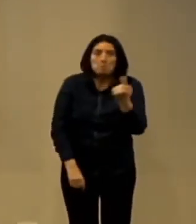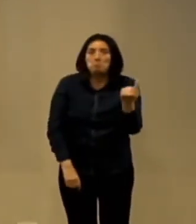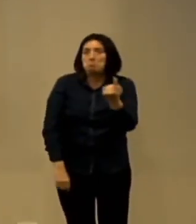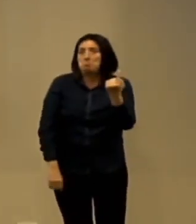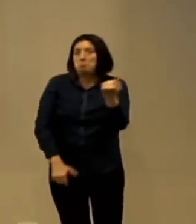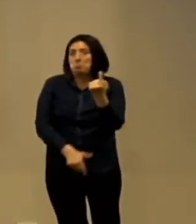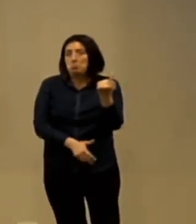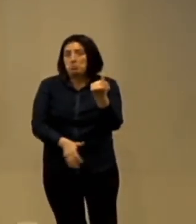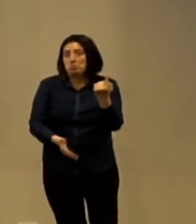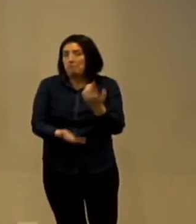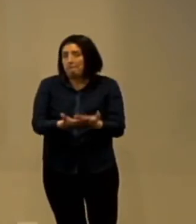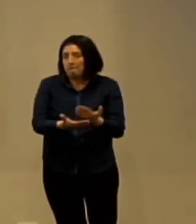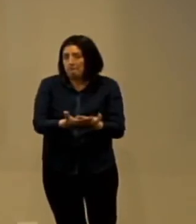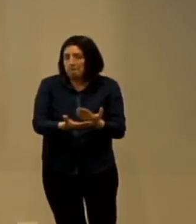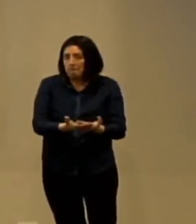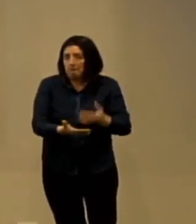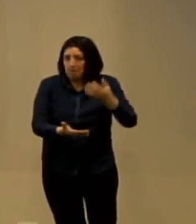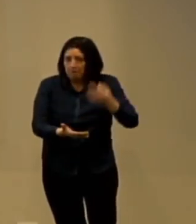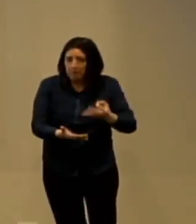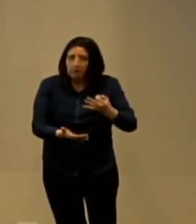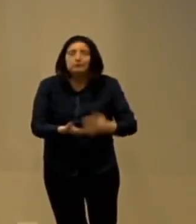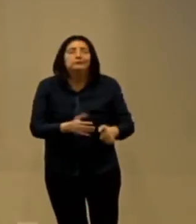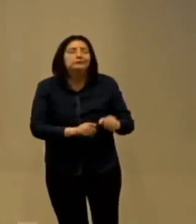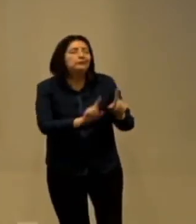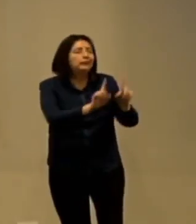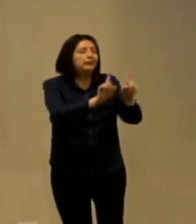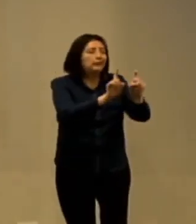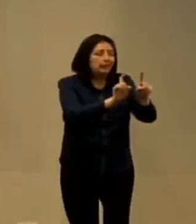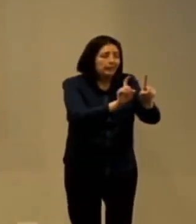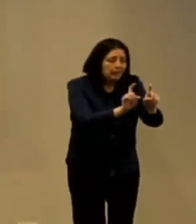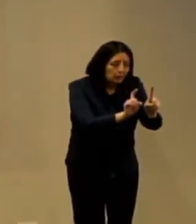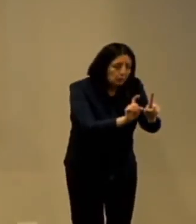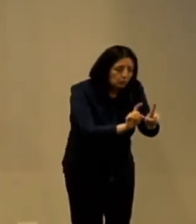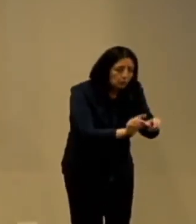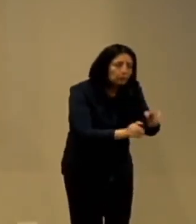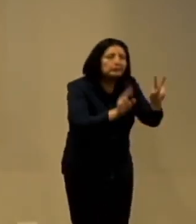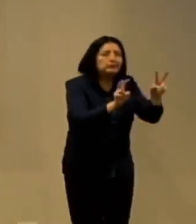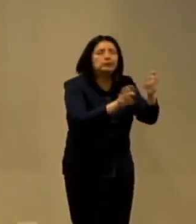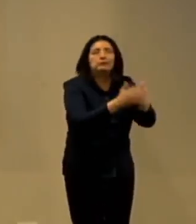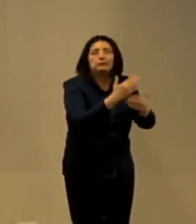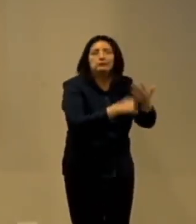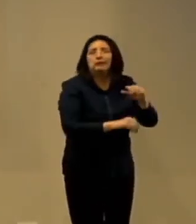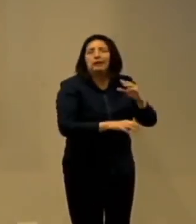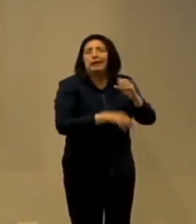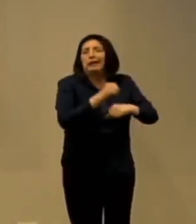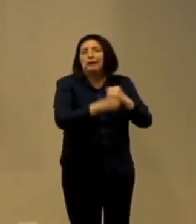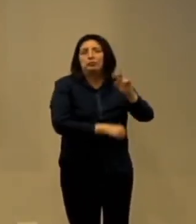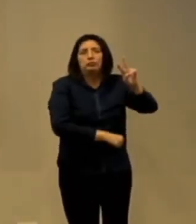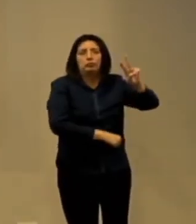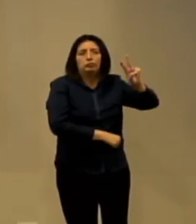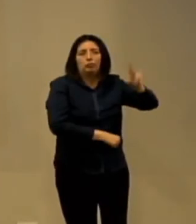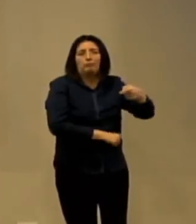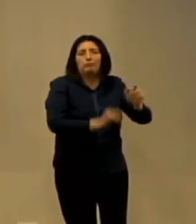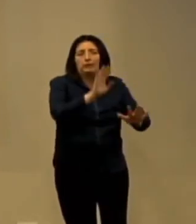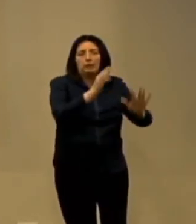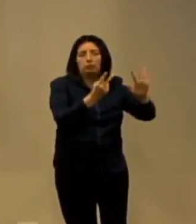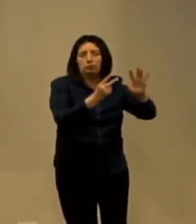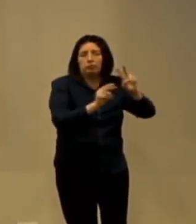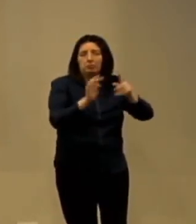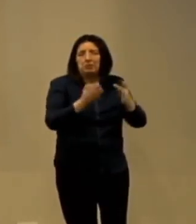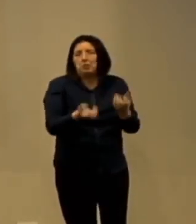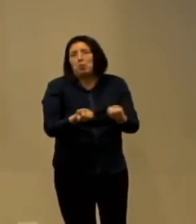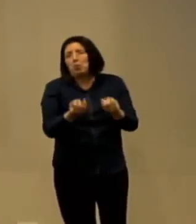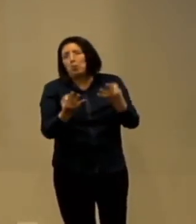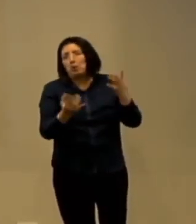tenemos fehaciente es nuestra encuesta nacional especializada de discapacidad, hecha el año 2012-2013, que nos dijo aproximadamente